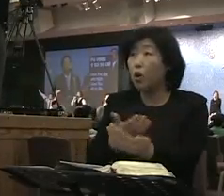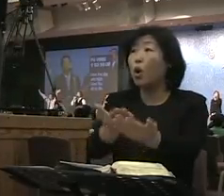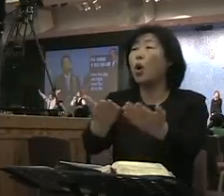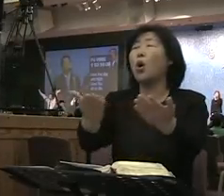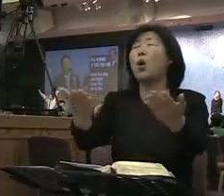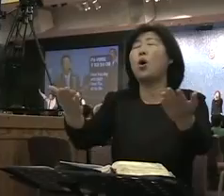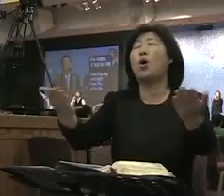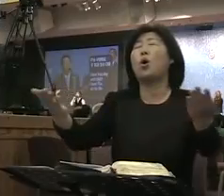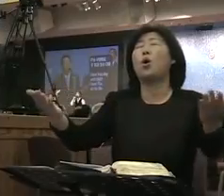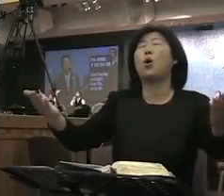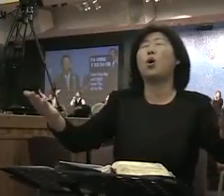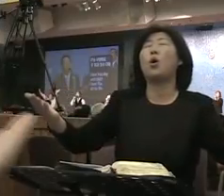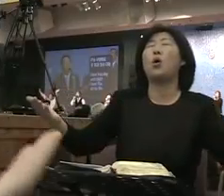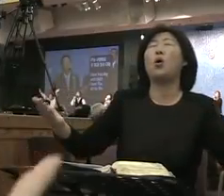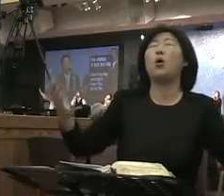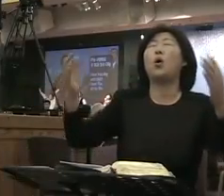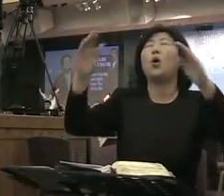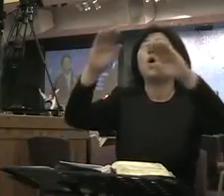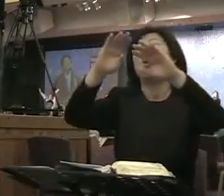사랑해요.